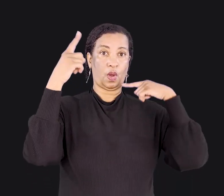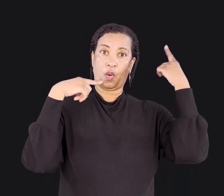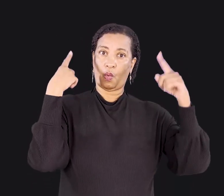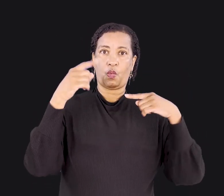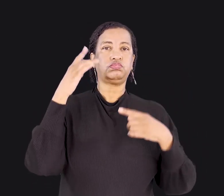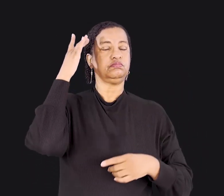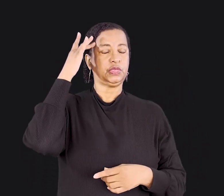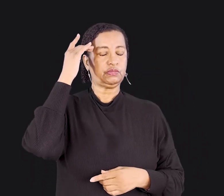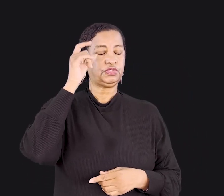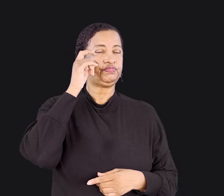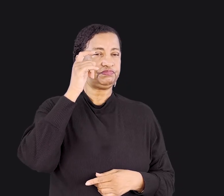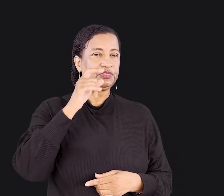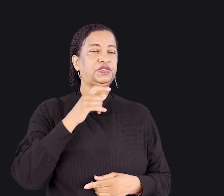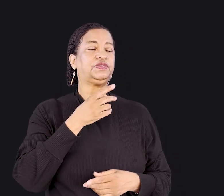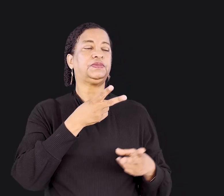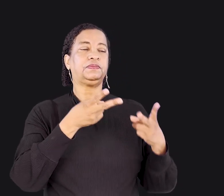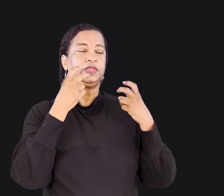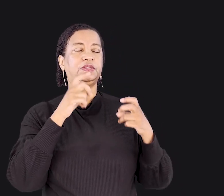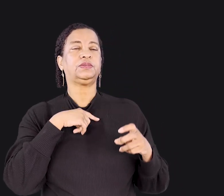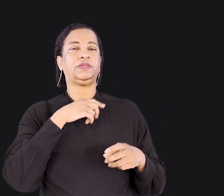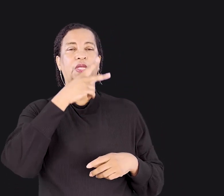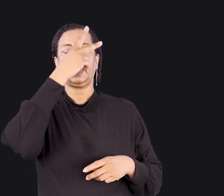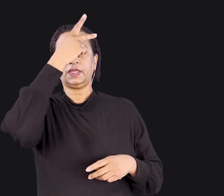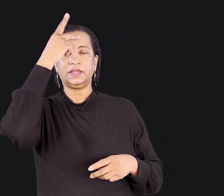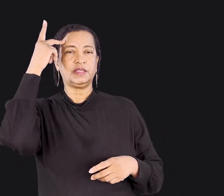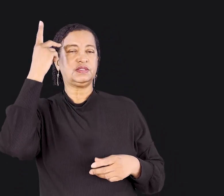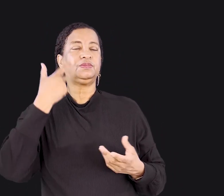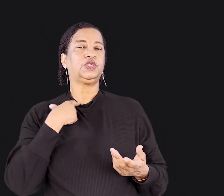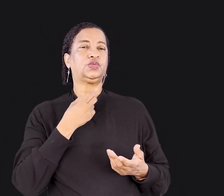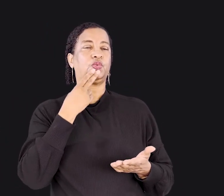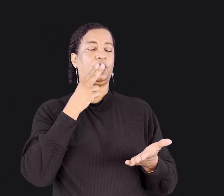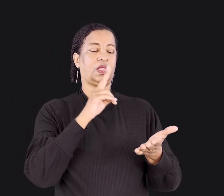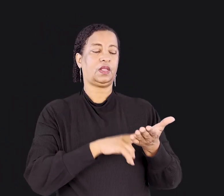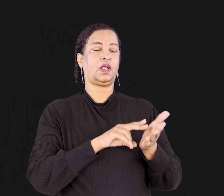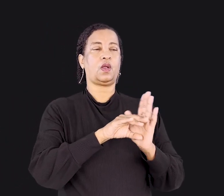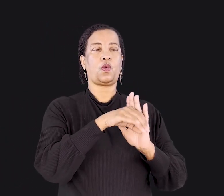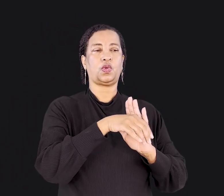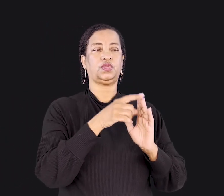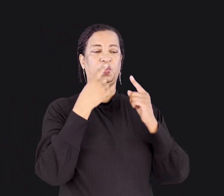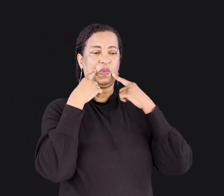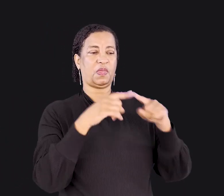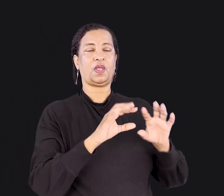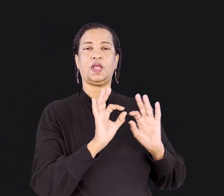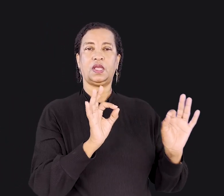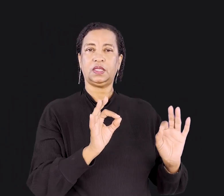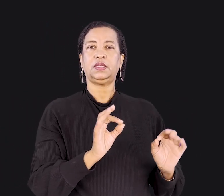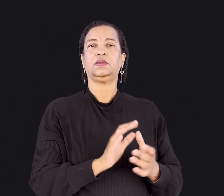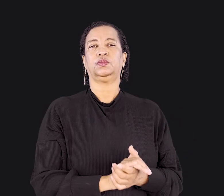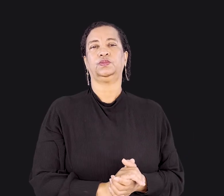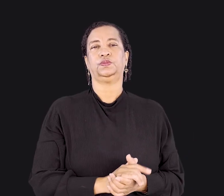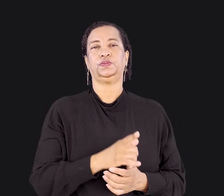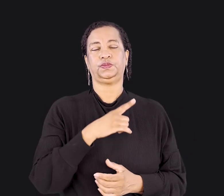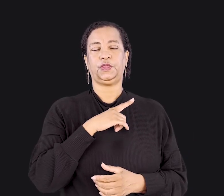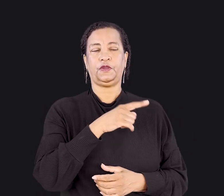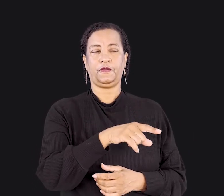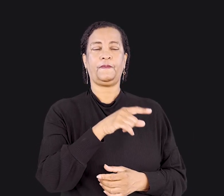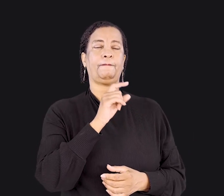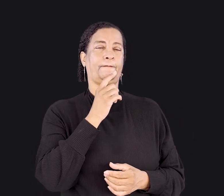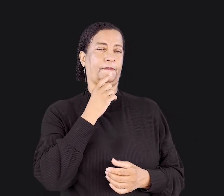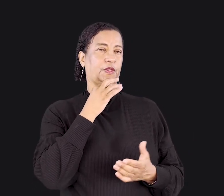Acho interessante notar que aquelas pessoas não atacaram o conteúdo da carta de Paulo. A sua lógica inspirada por Deus, que era